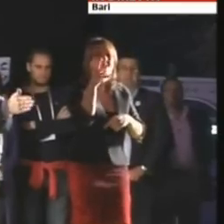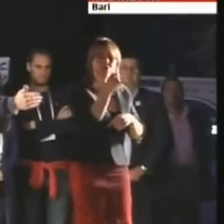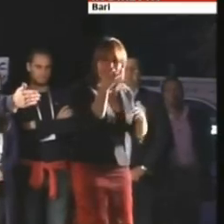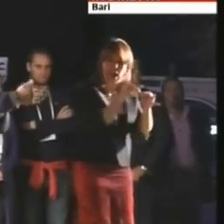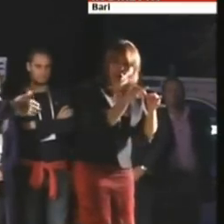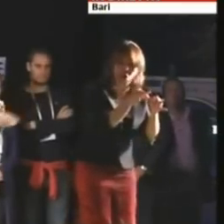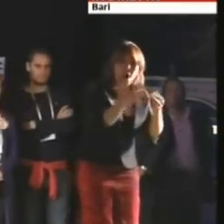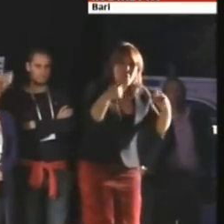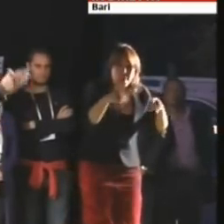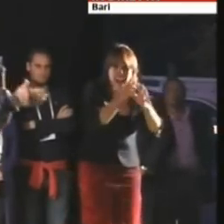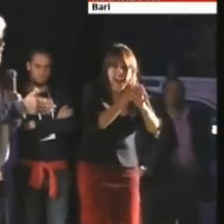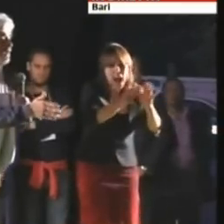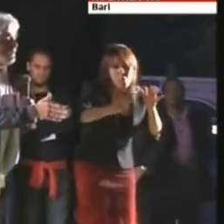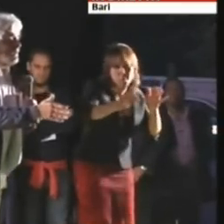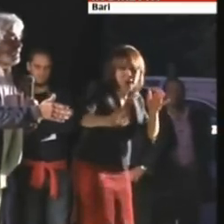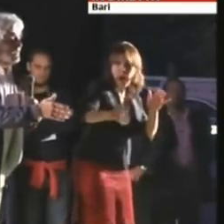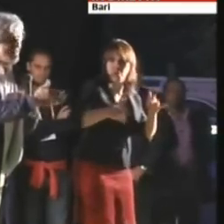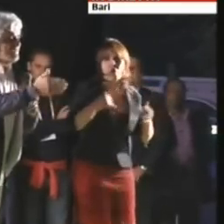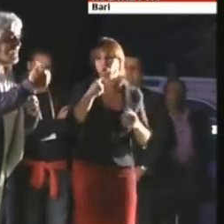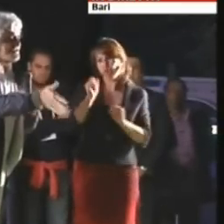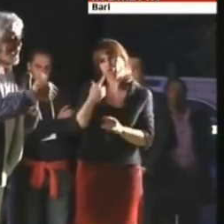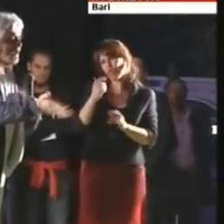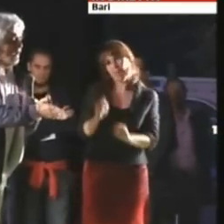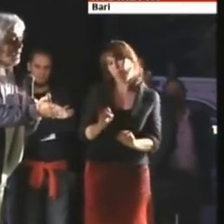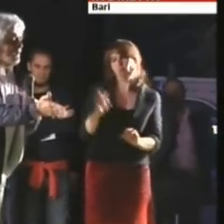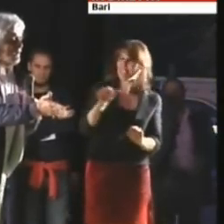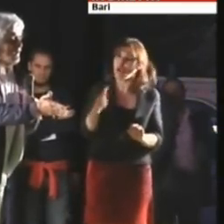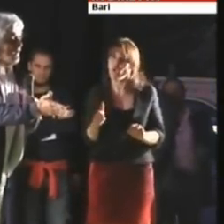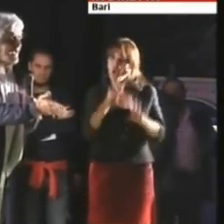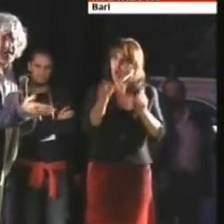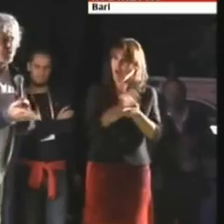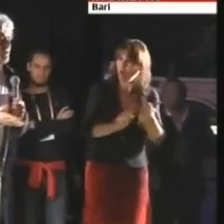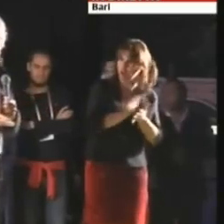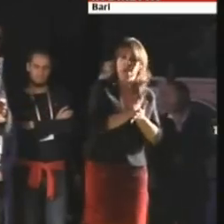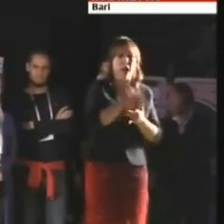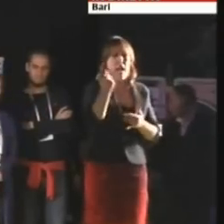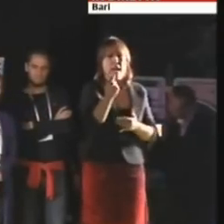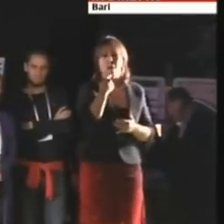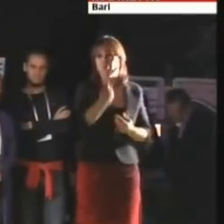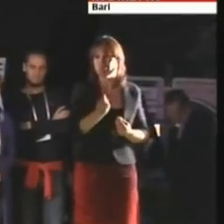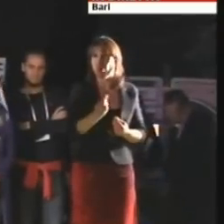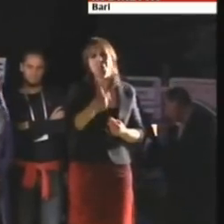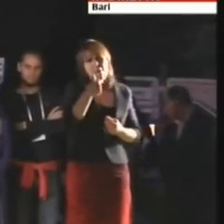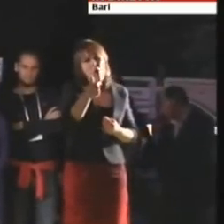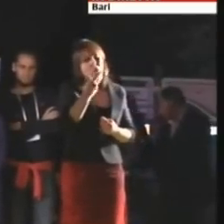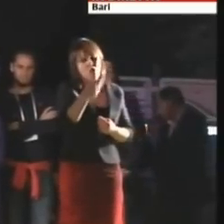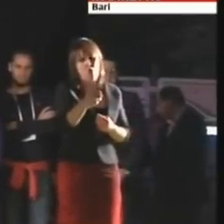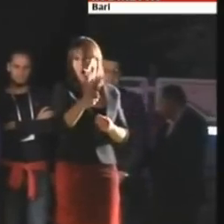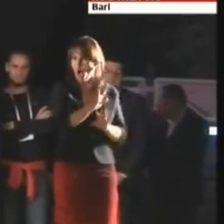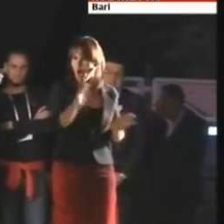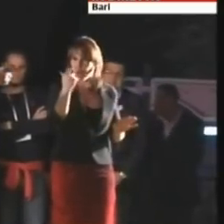ma questi qui, diciamoli a parte, non si può. Devi votare sì o no. E cazzo, la prima volta abbiamo votato no.